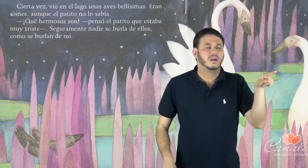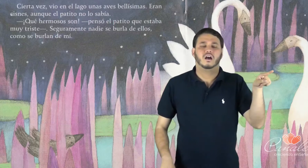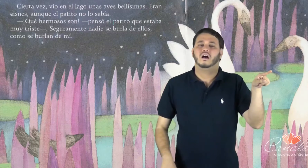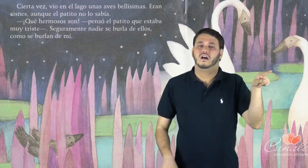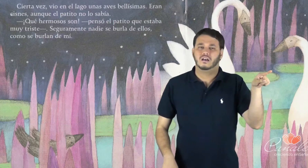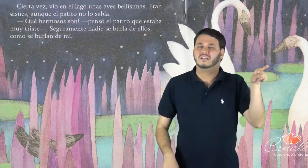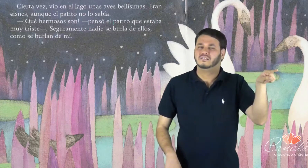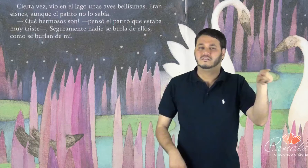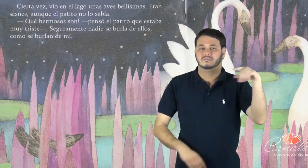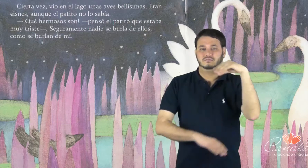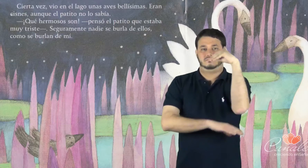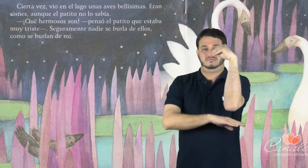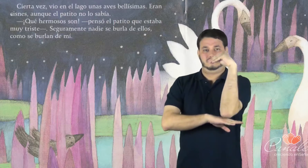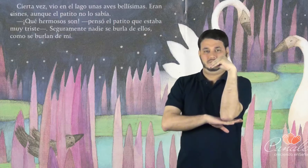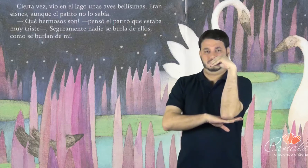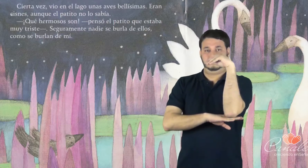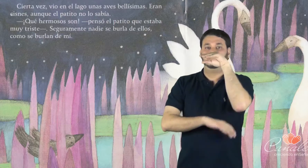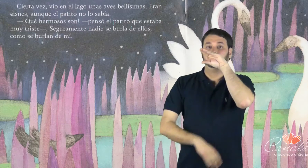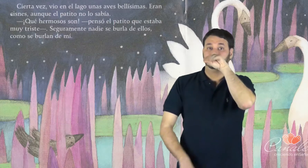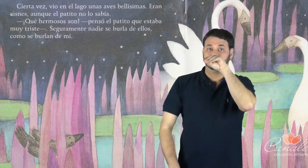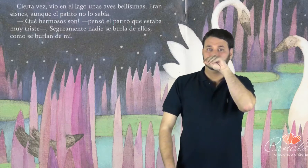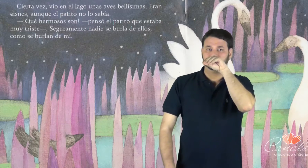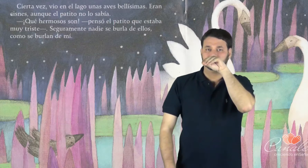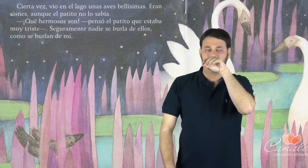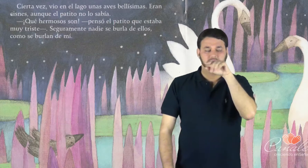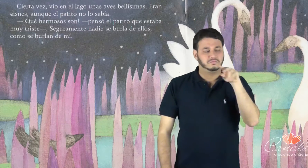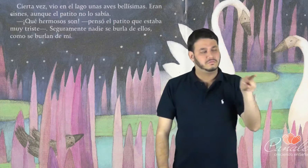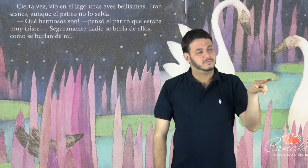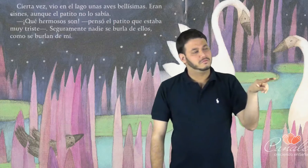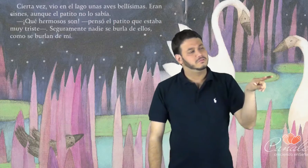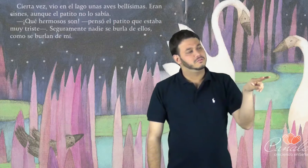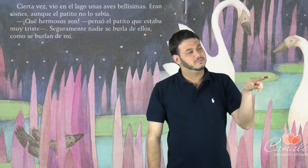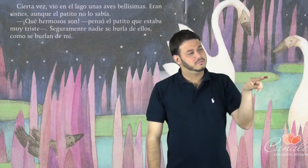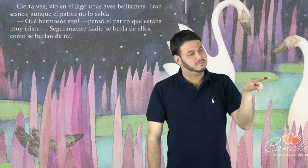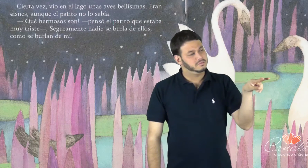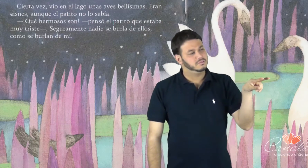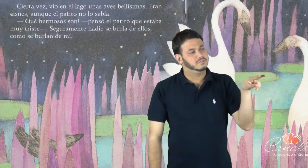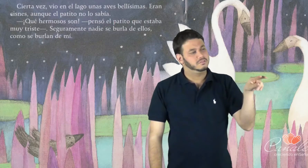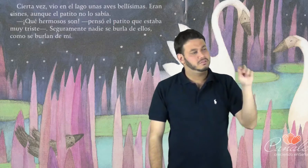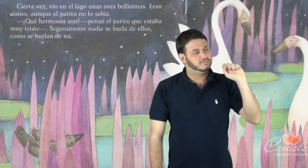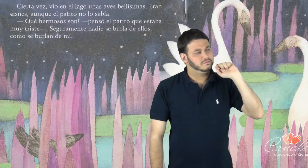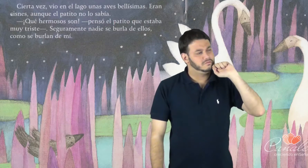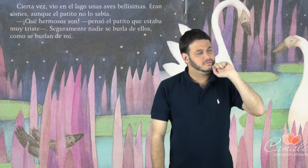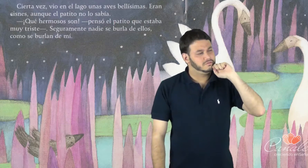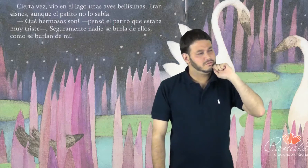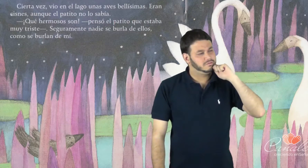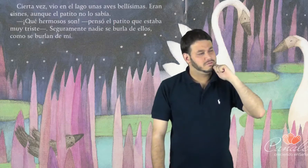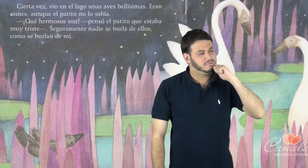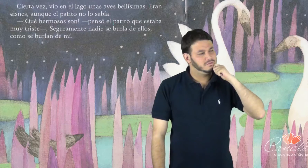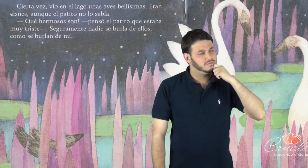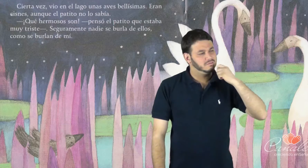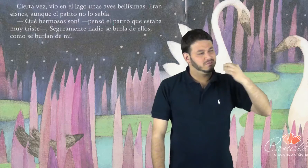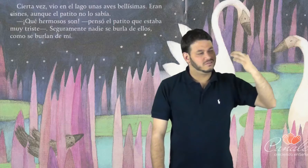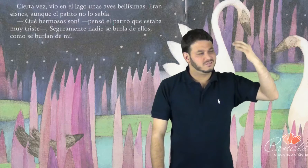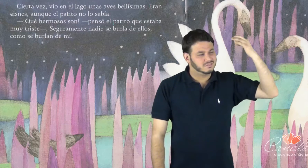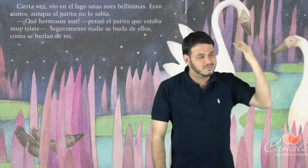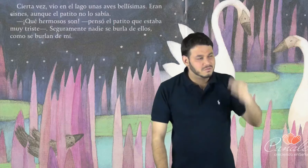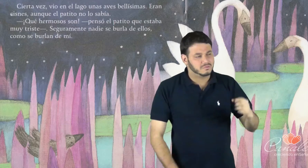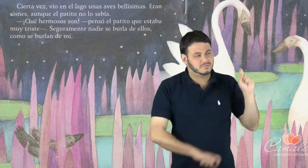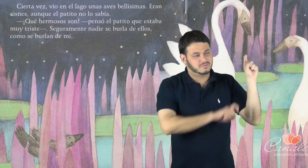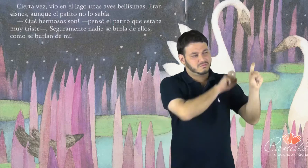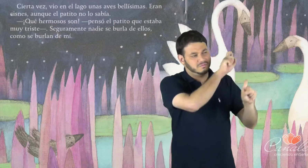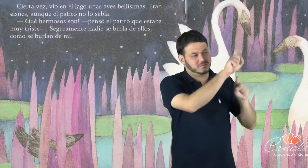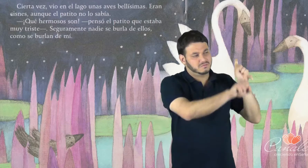qué hermoso son pensó el patito que estaba muy triste seguramente nadie se burla de